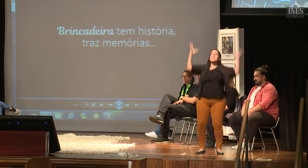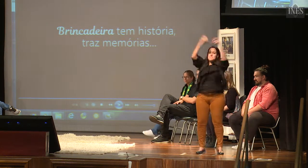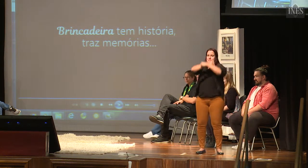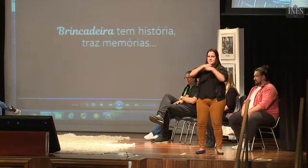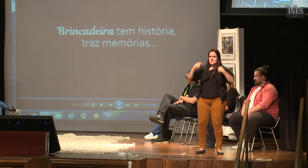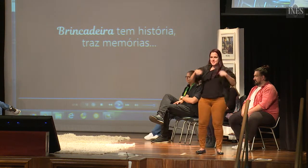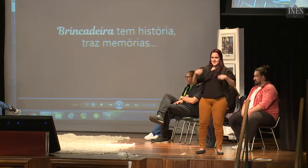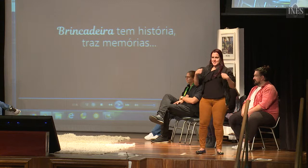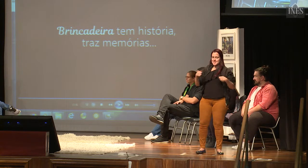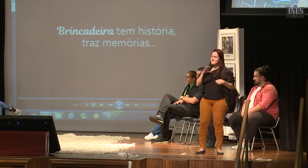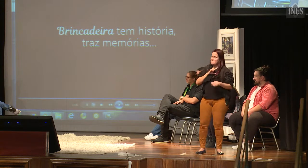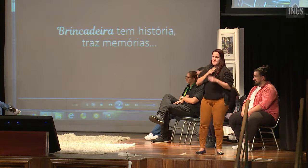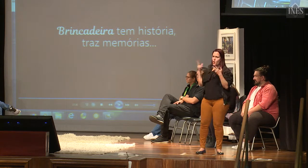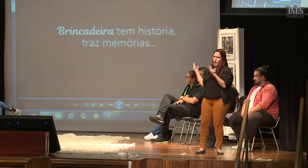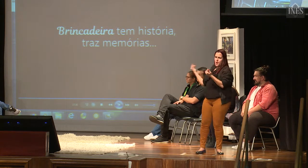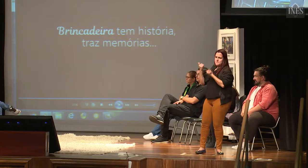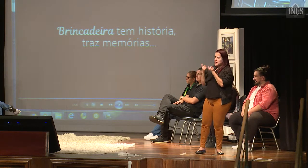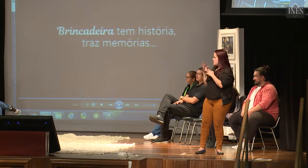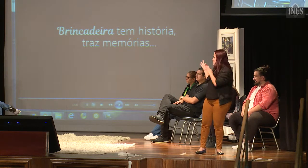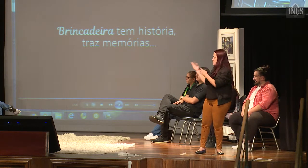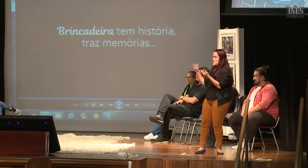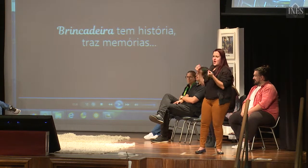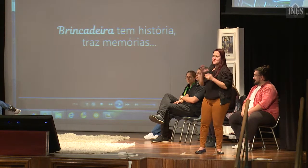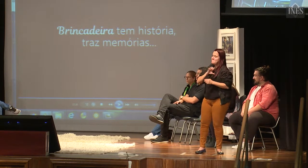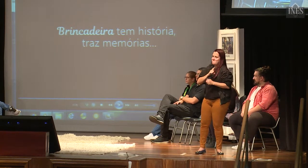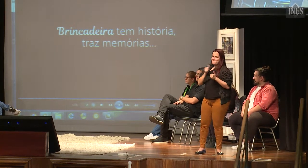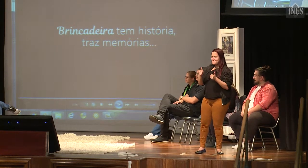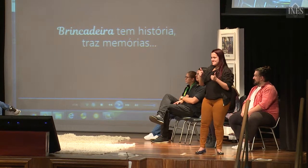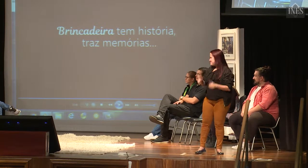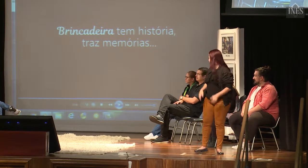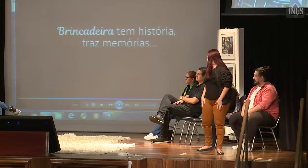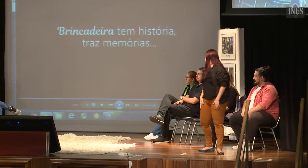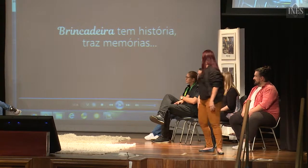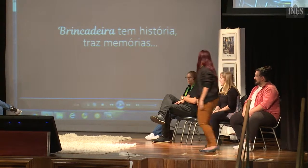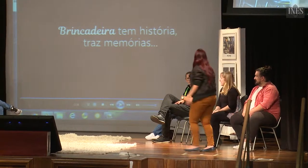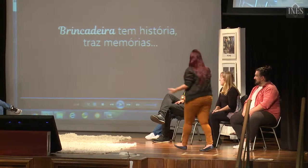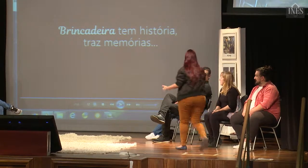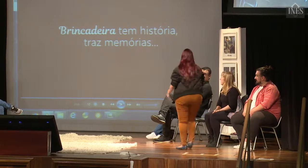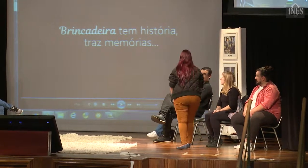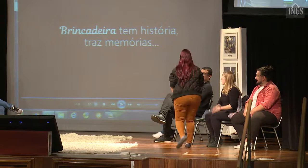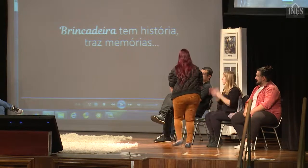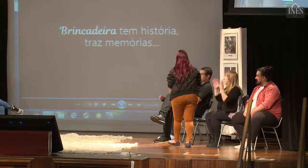E tentávamos pegar a bola. Eram brincadeiras como as dos demais.